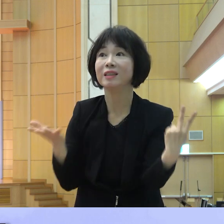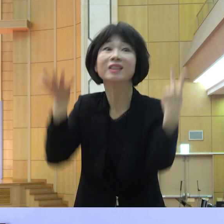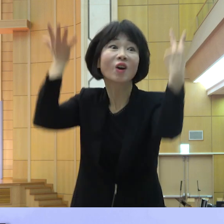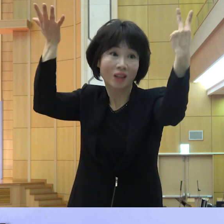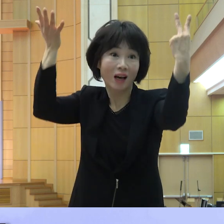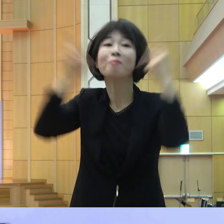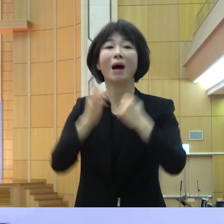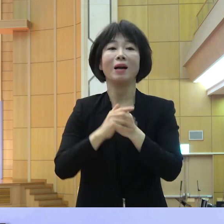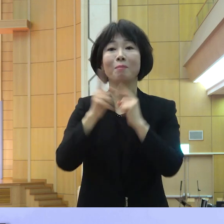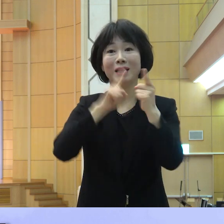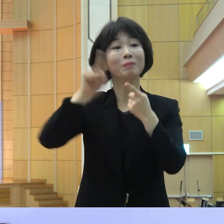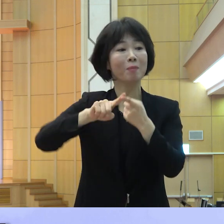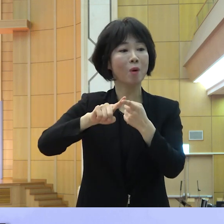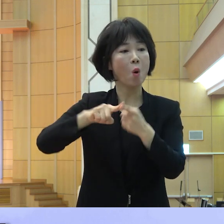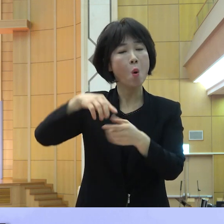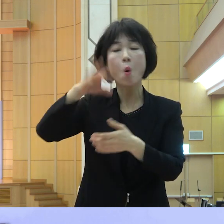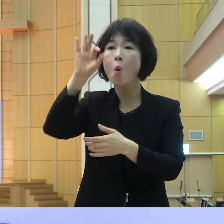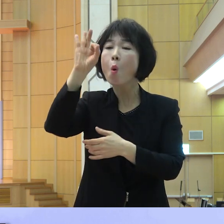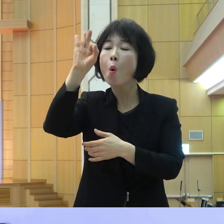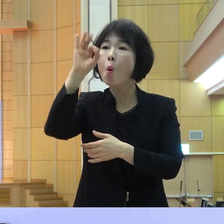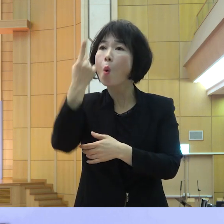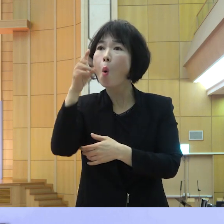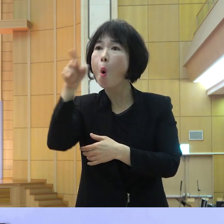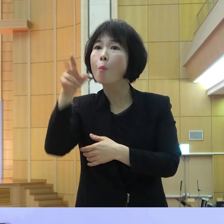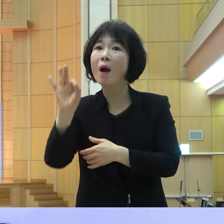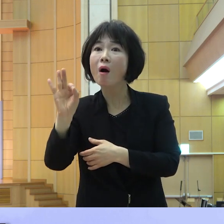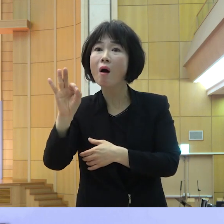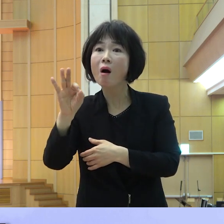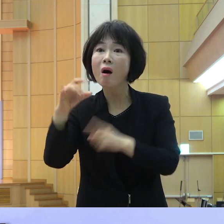오병이어. 오병이란 말은